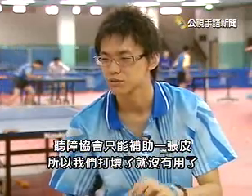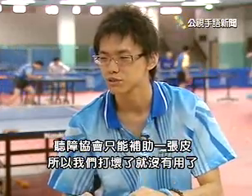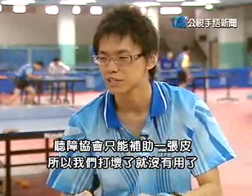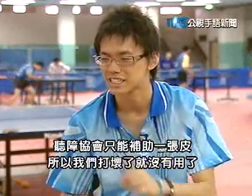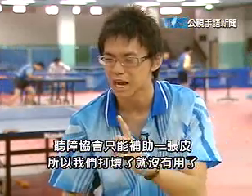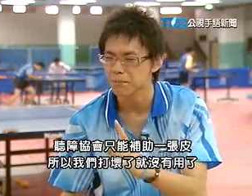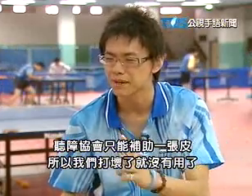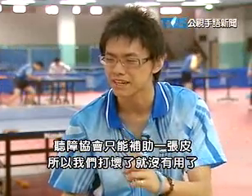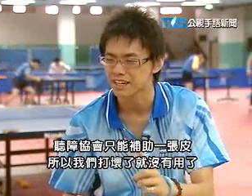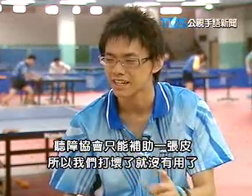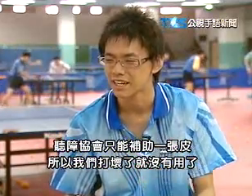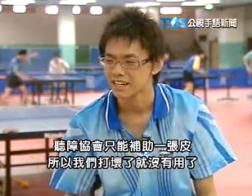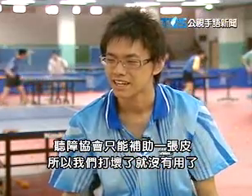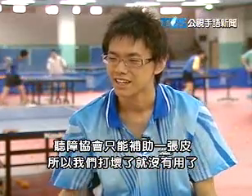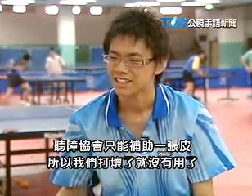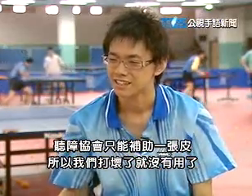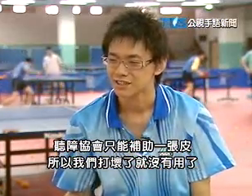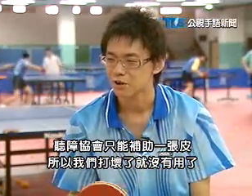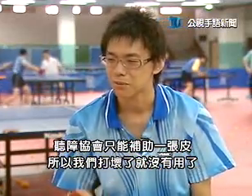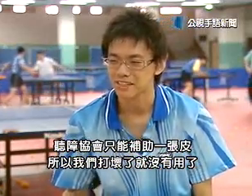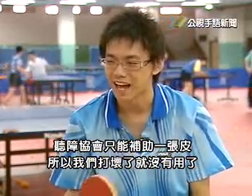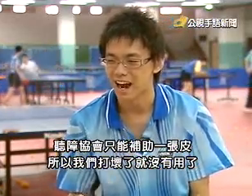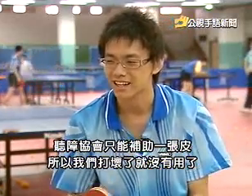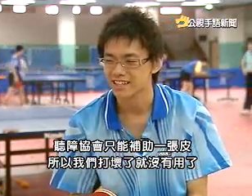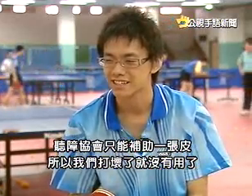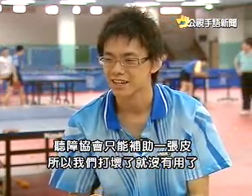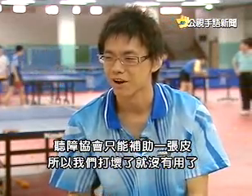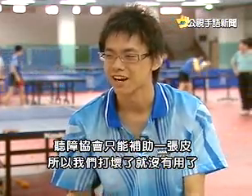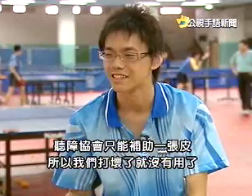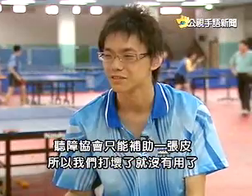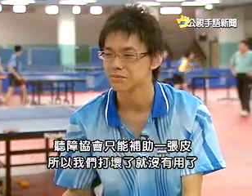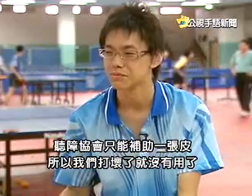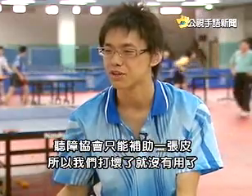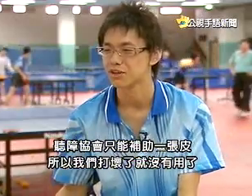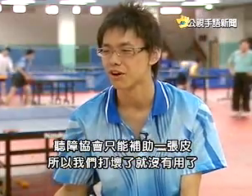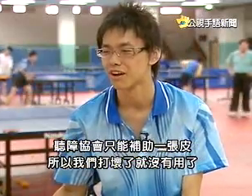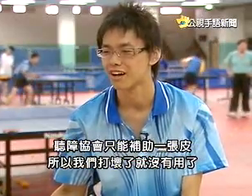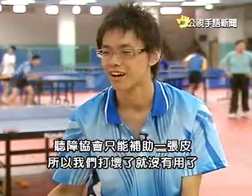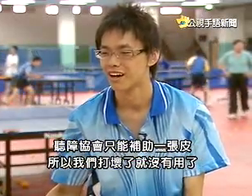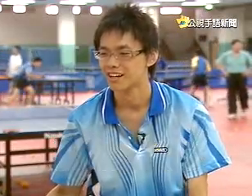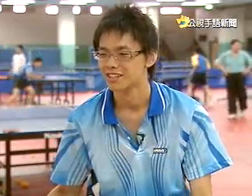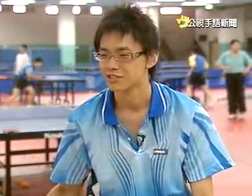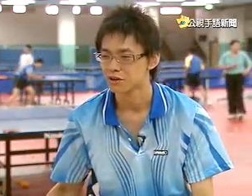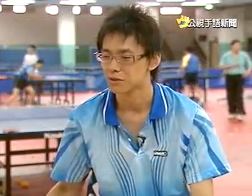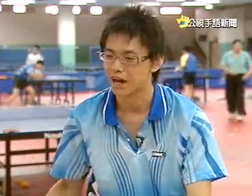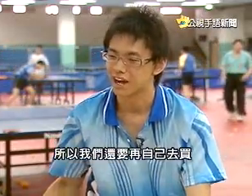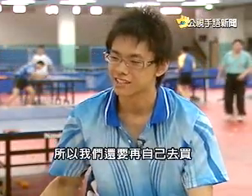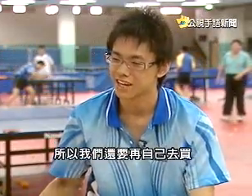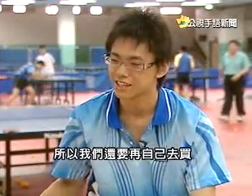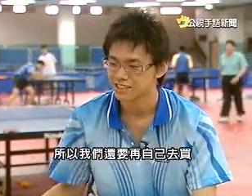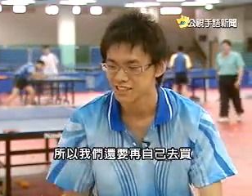助一张皮，所以我们打了。坏了就没有用了，所以我们还要再继续